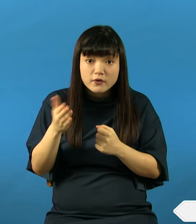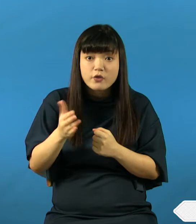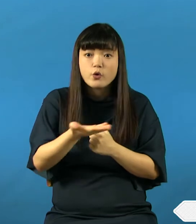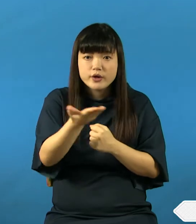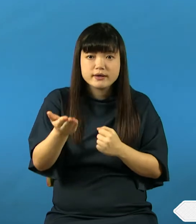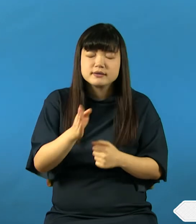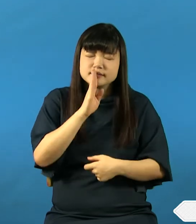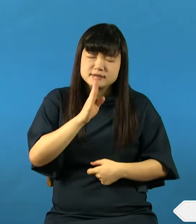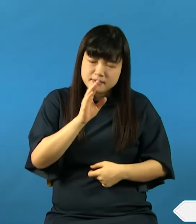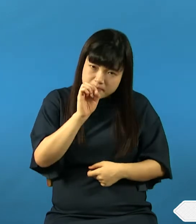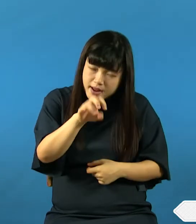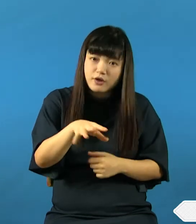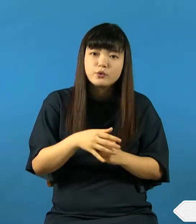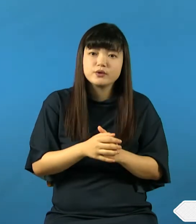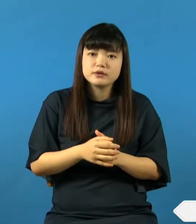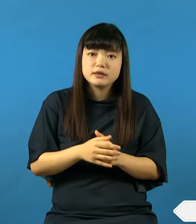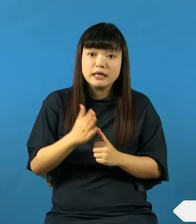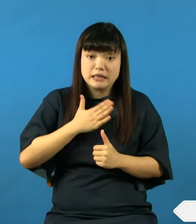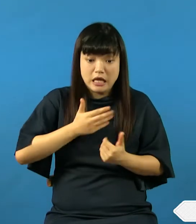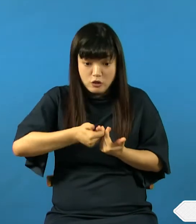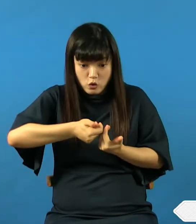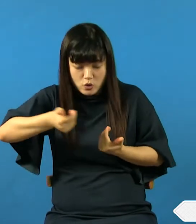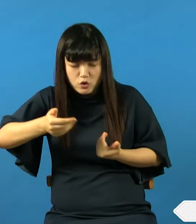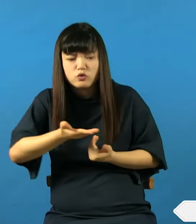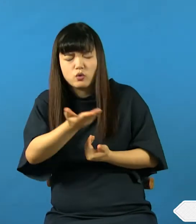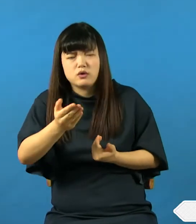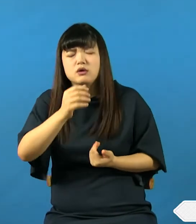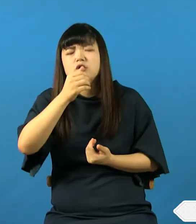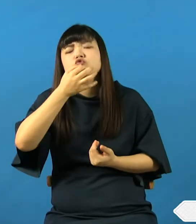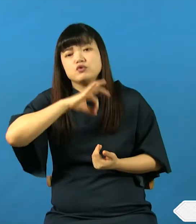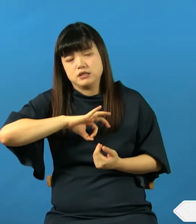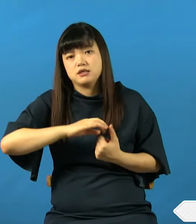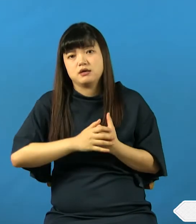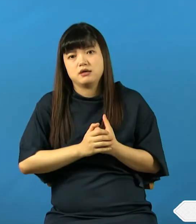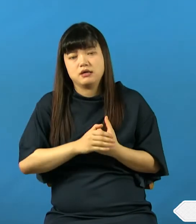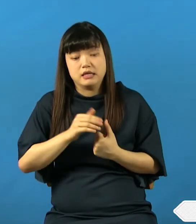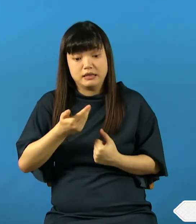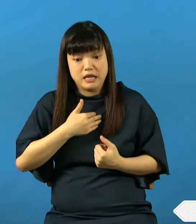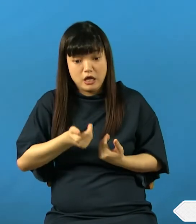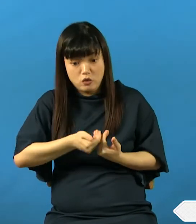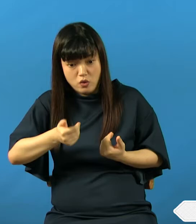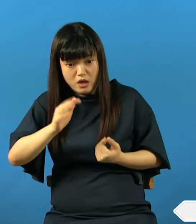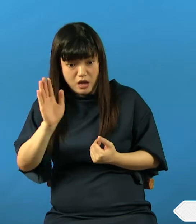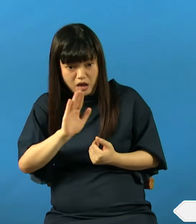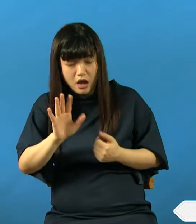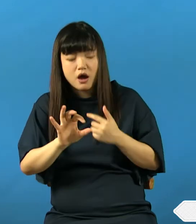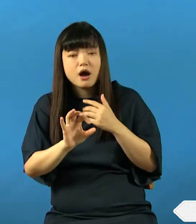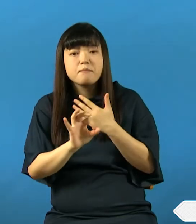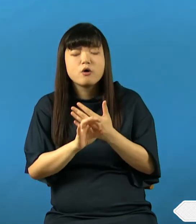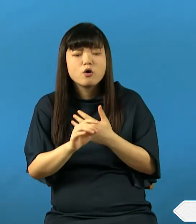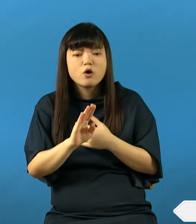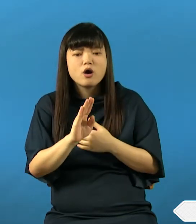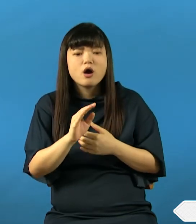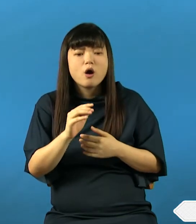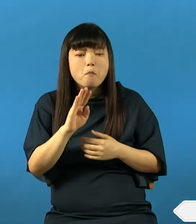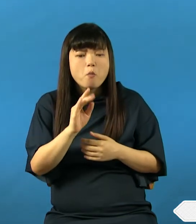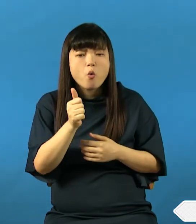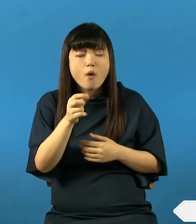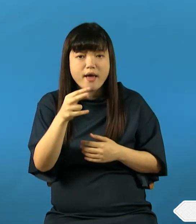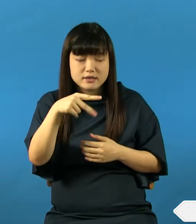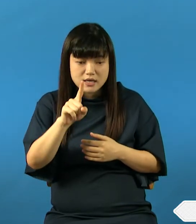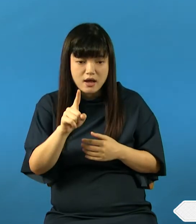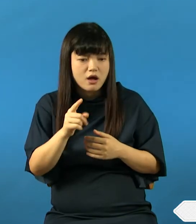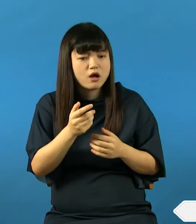말씀하십니다. 그러나 내가 너희에게 실상을 말하노니 내가 떠나가는 것이 너희에게 유익이라. 내가 떠나가지 아니하면